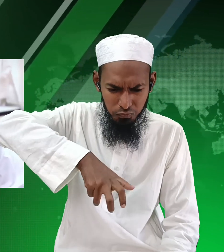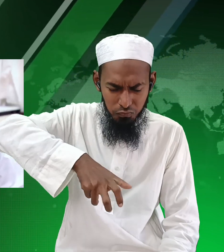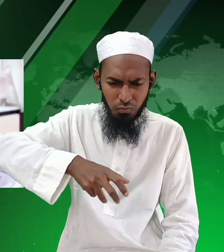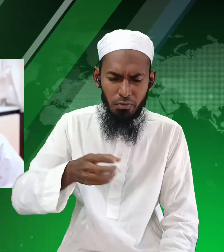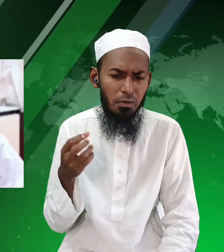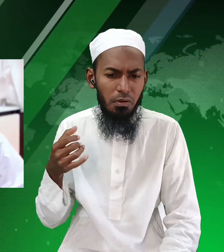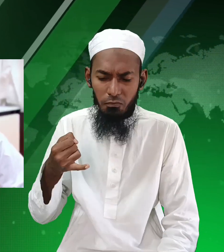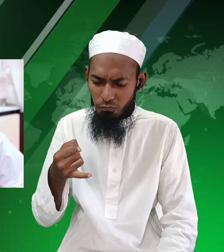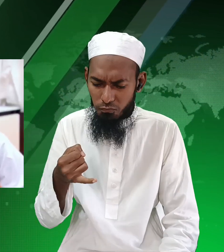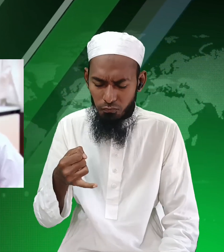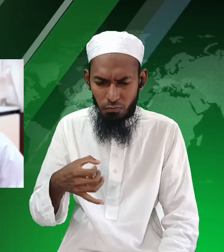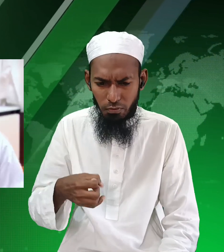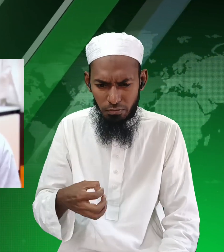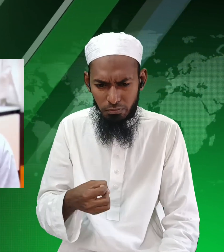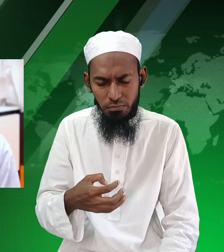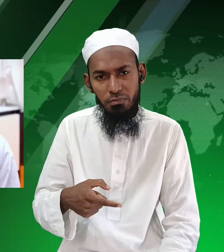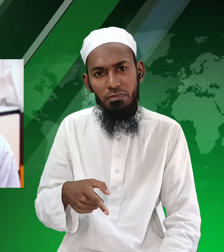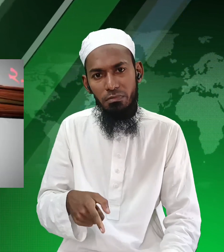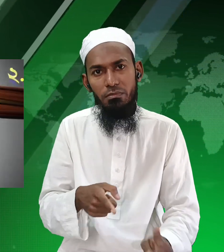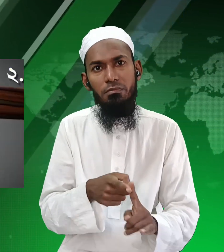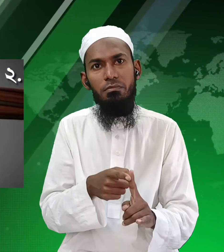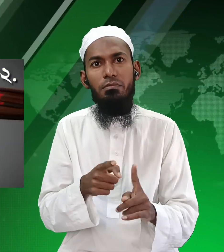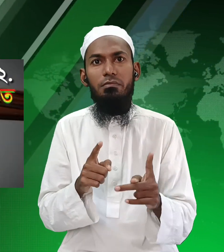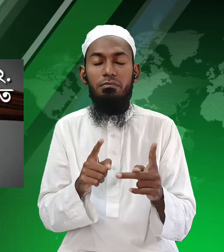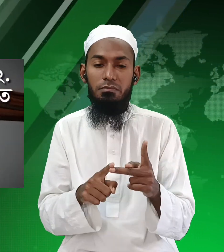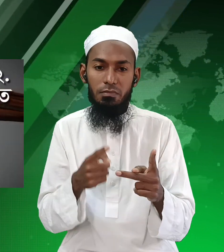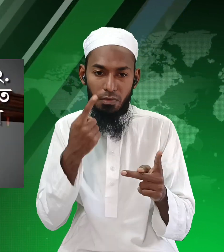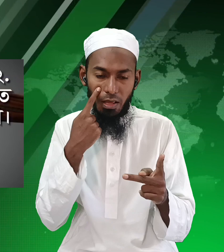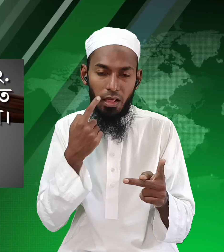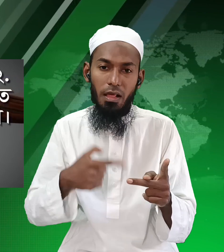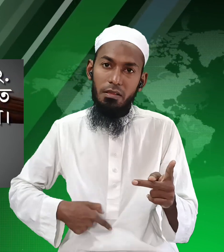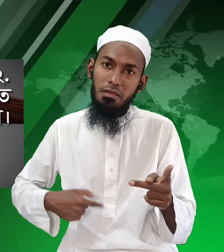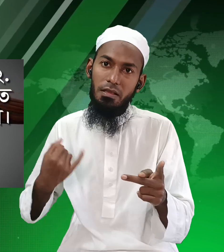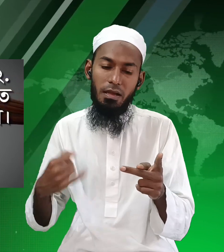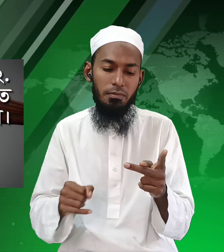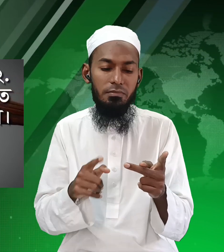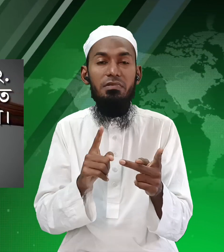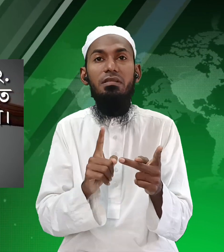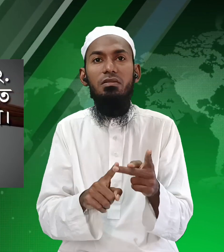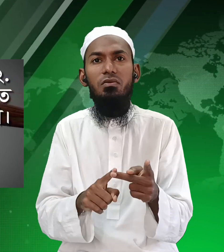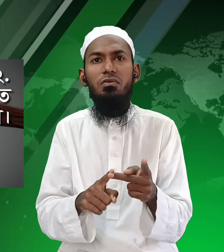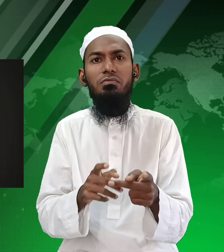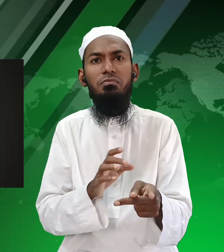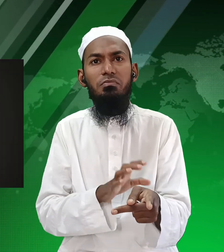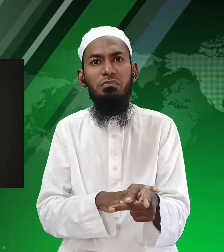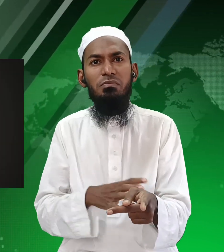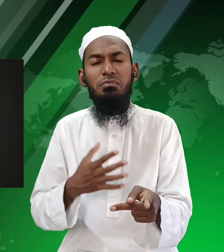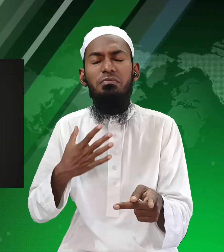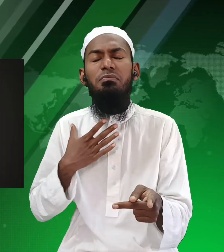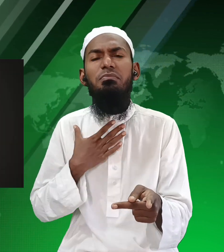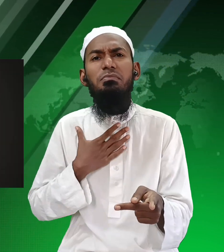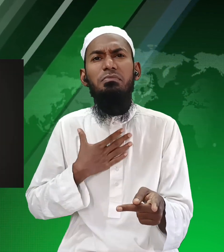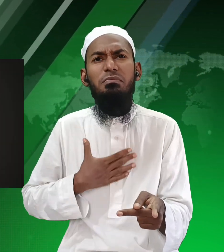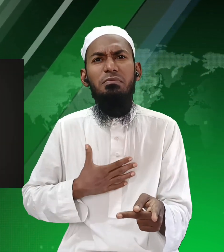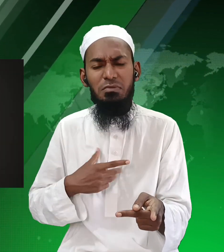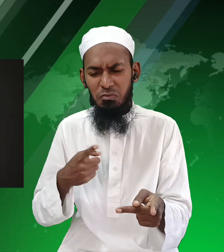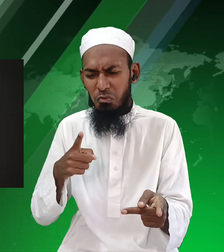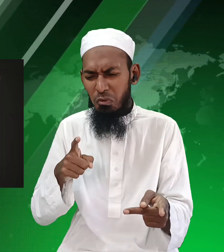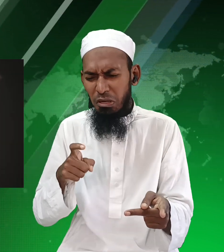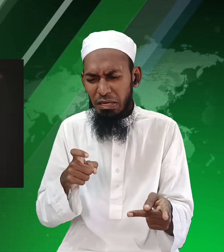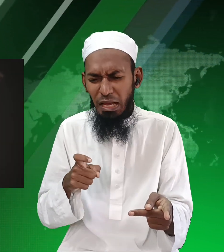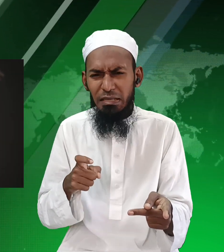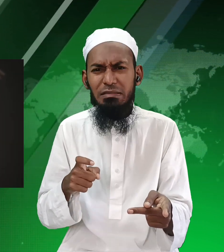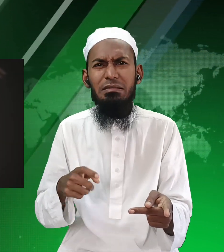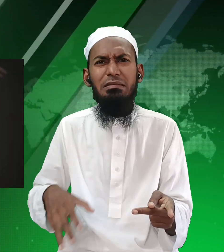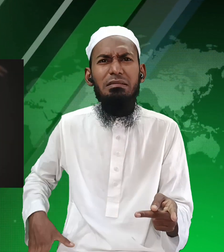যদি কিডনি ড্যামেজ থাকে প্রচুর অ্যালবুমিন বের হয়। 2 নাম্বার হচ্ছে মাংসপেশিতে ক্র্যাম্প হওয়া। এটাকে আমরা অনেক সময় বলে থাকি রগে টান লেগেছে